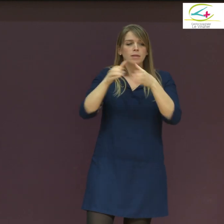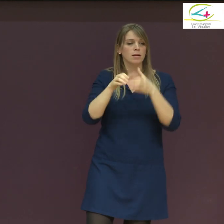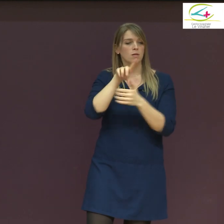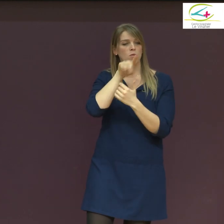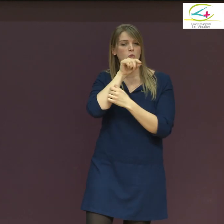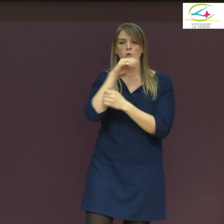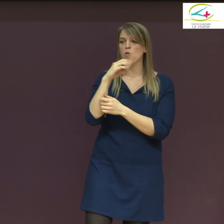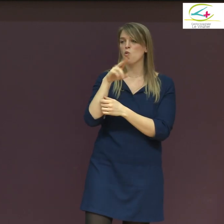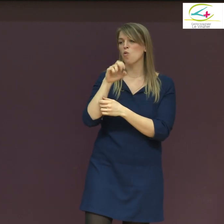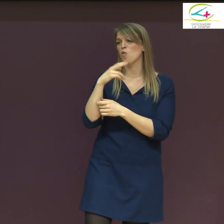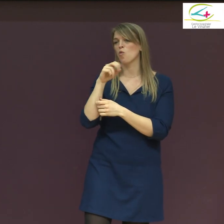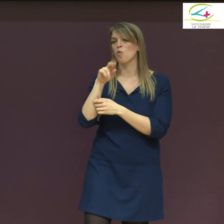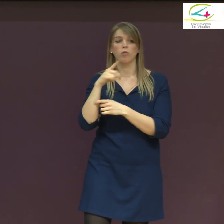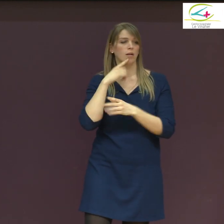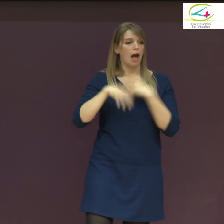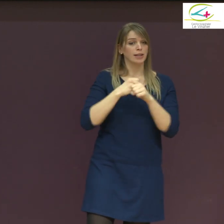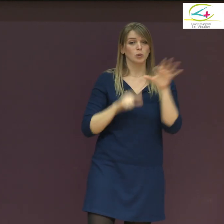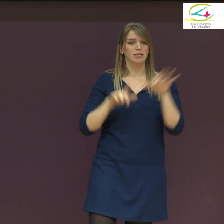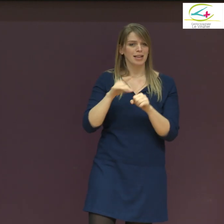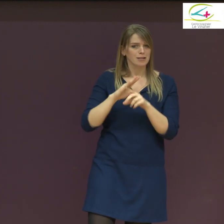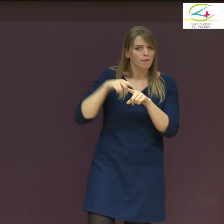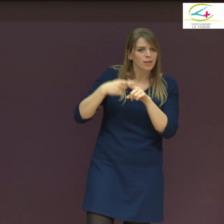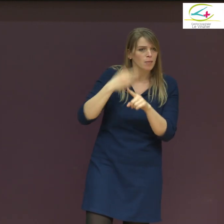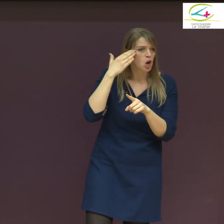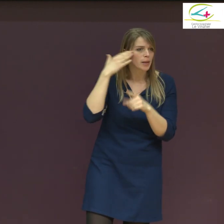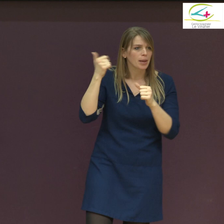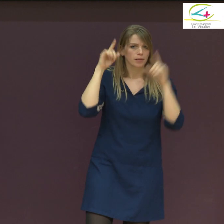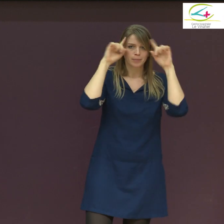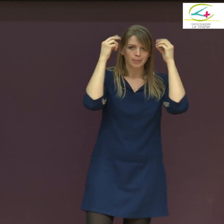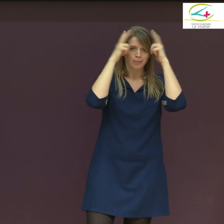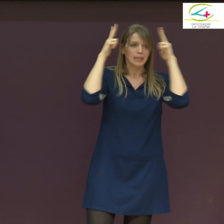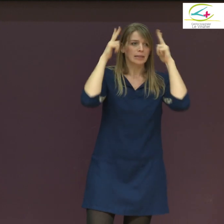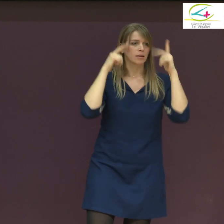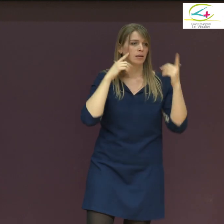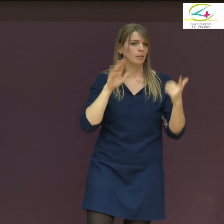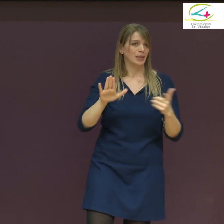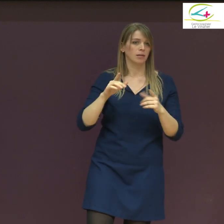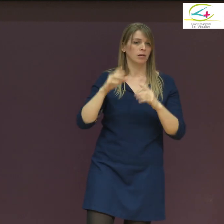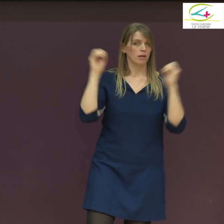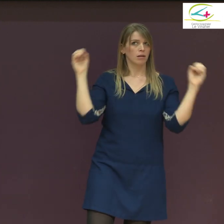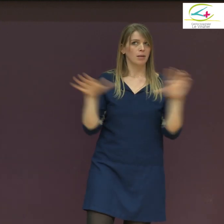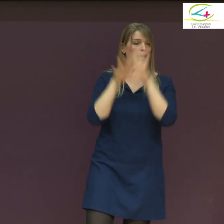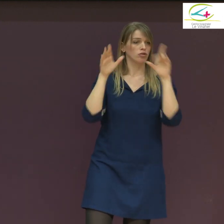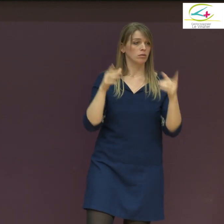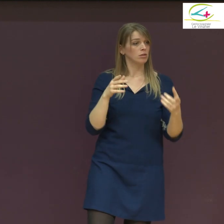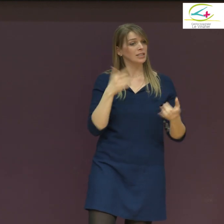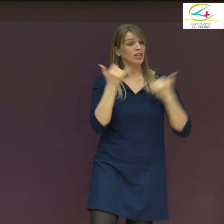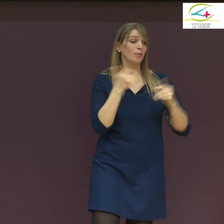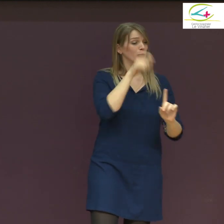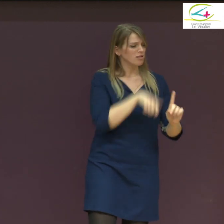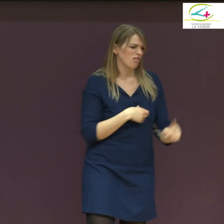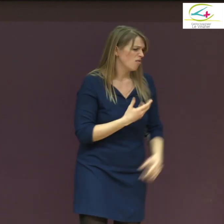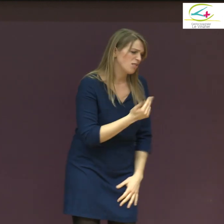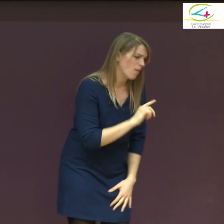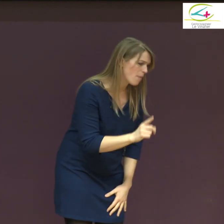savez même pas ce que c'est, 75, c'était il y a longtemps, et c'est toujours cité. Alors comment voulez-vous donner envie aux gens qui ne vont pas bien d'aller voir